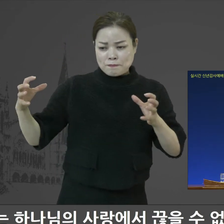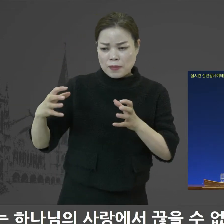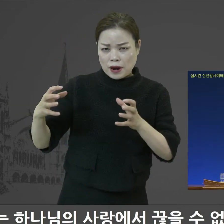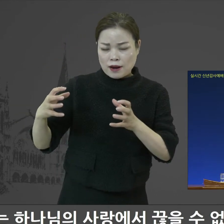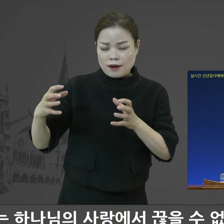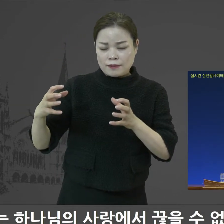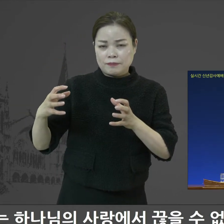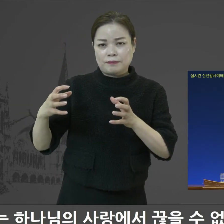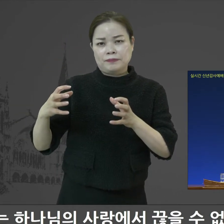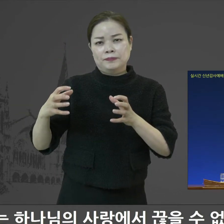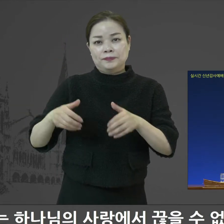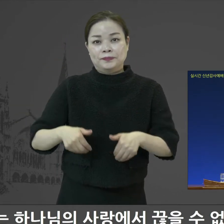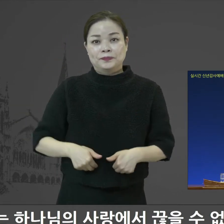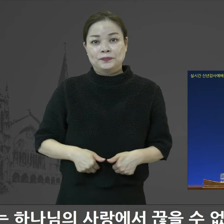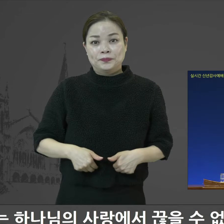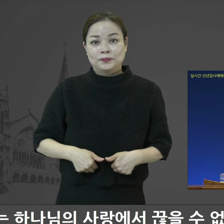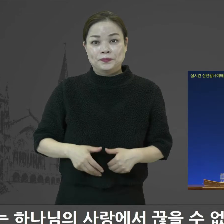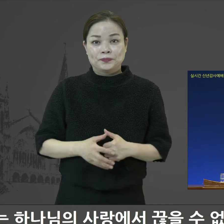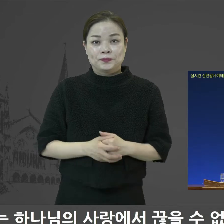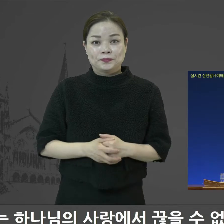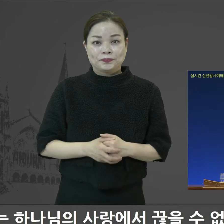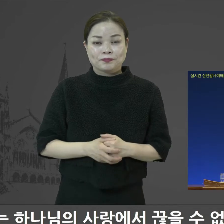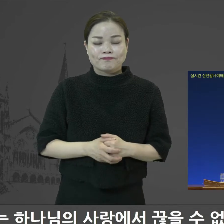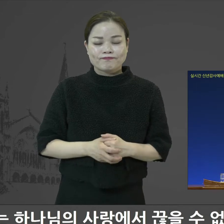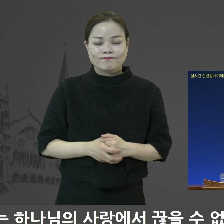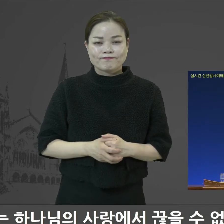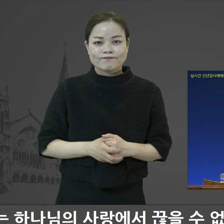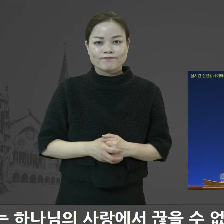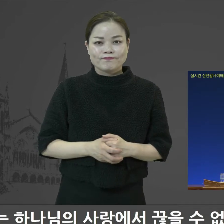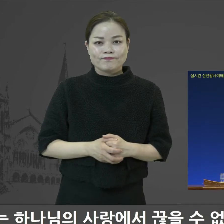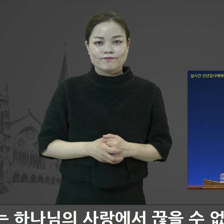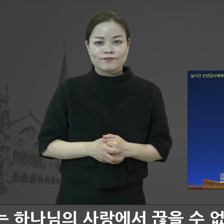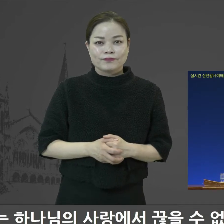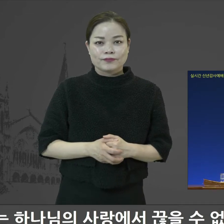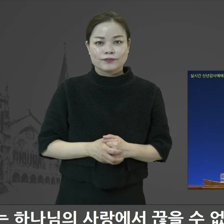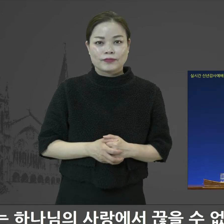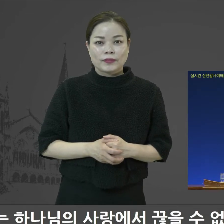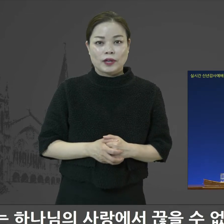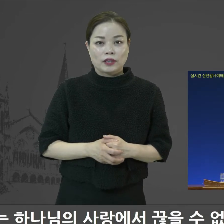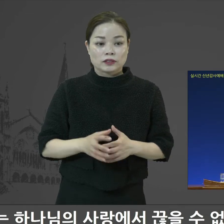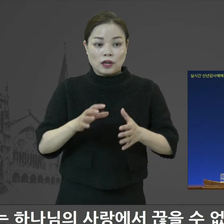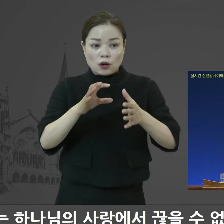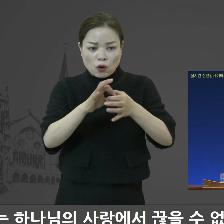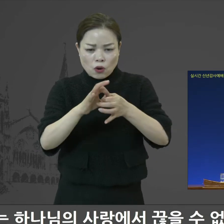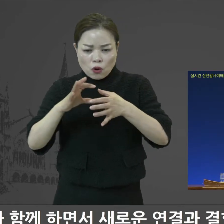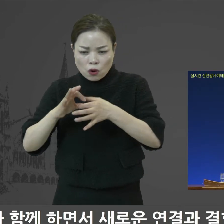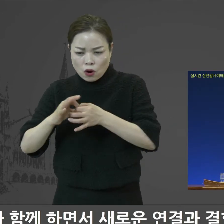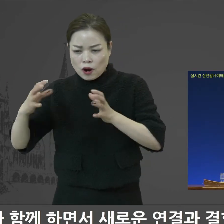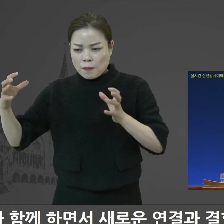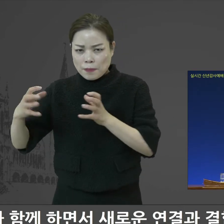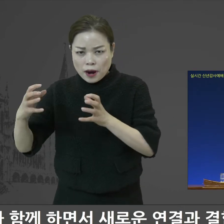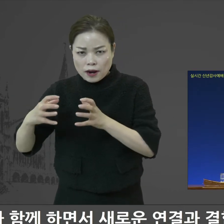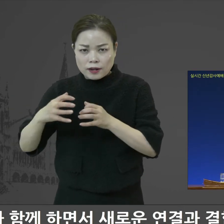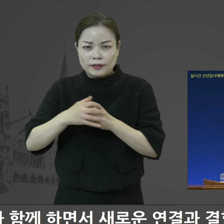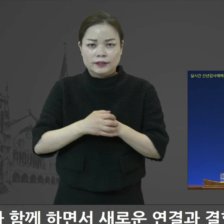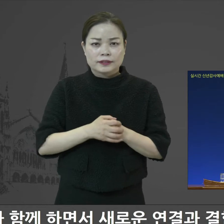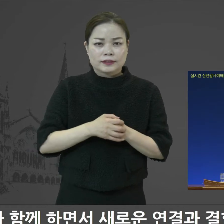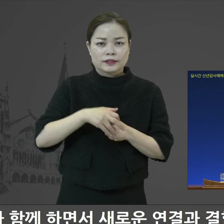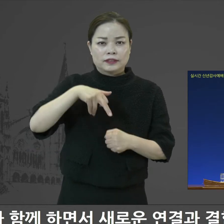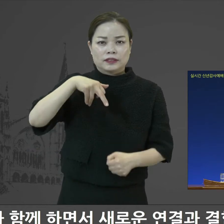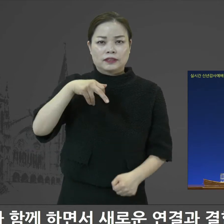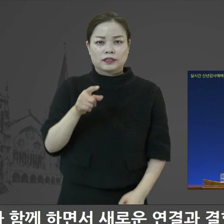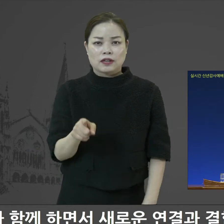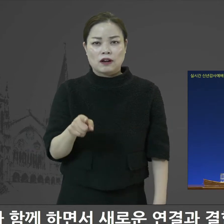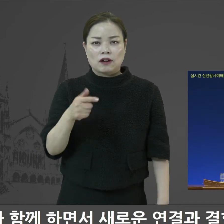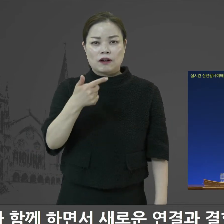결합되어져 가야 하는 이 우리의 당면 과제가 있습니다. 연결되고 결합되는 거, 영어로 이제 connect라는